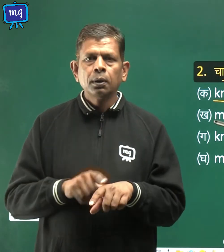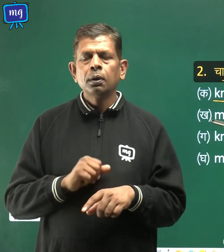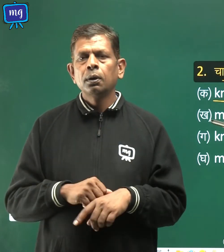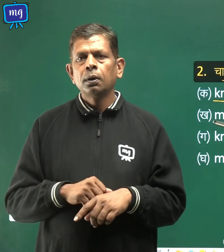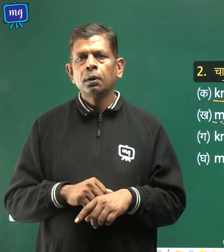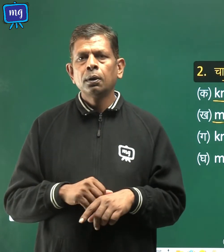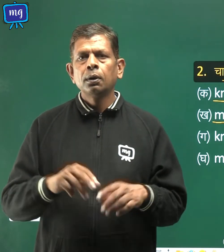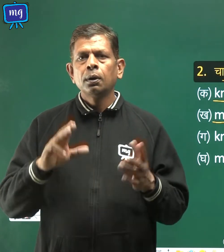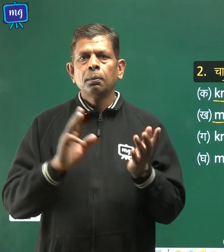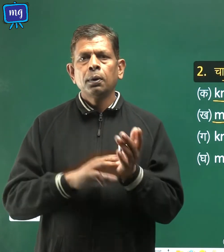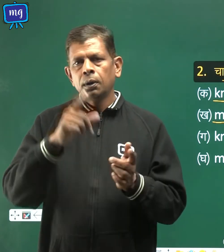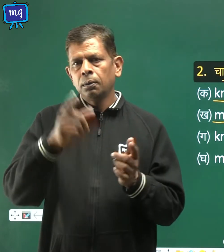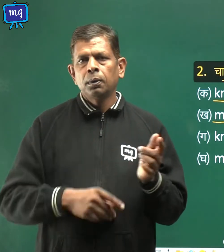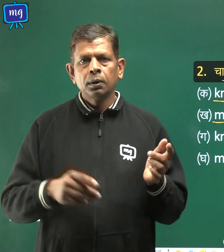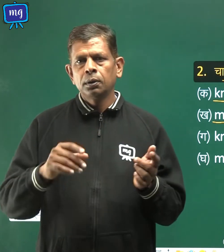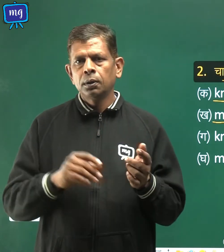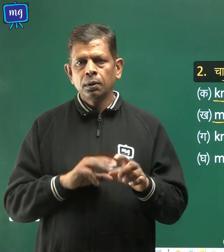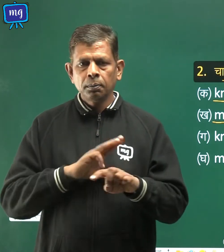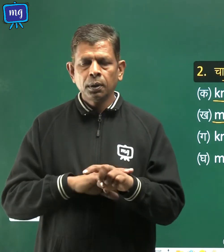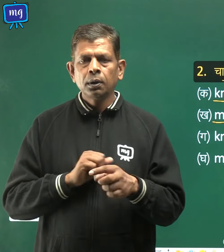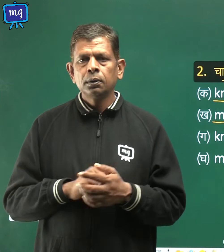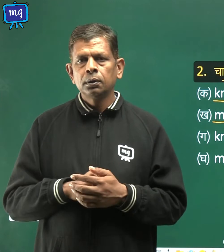मीटर प्रति मिनट,